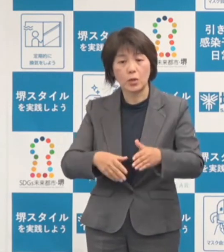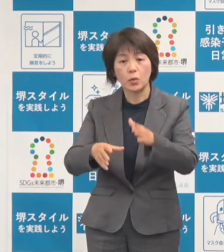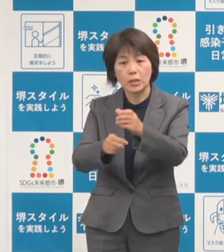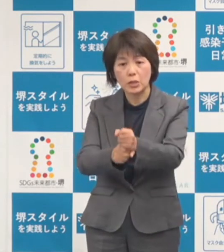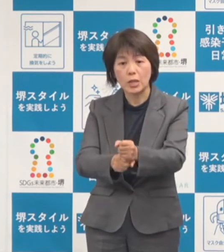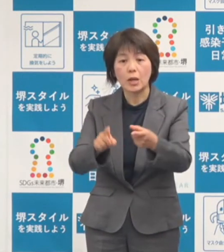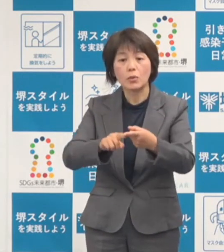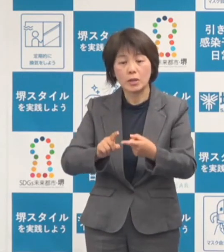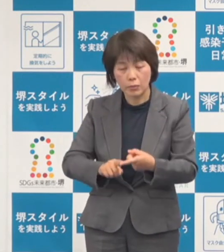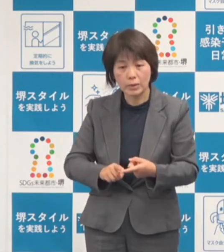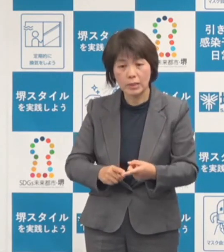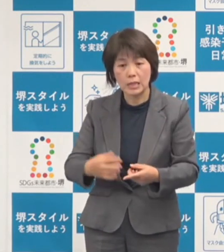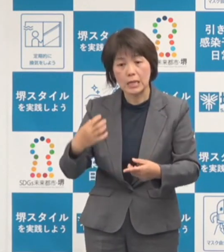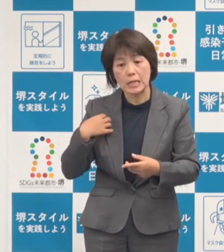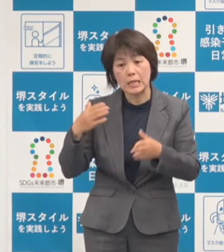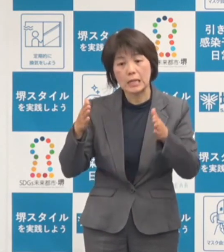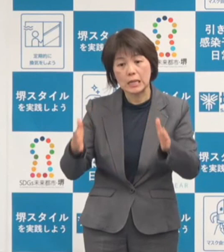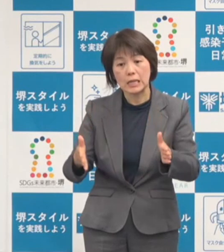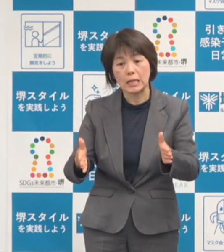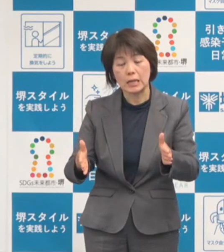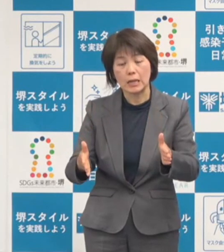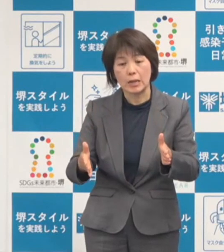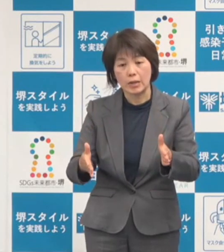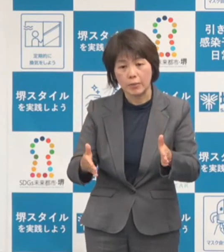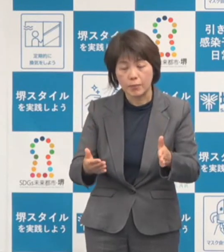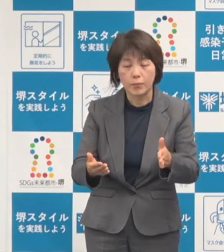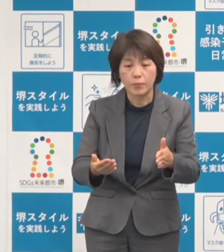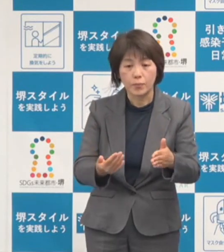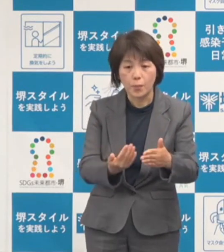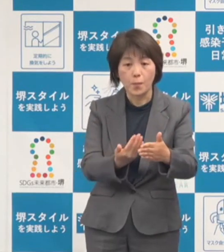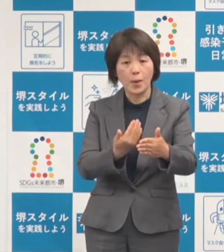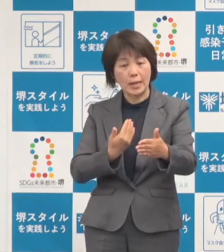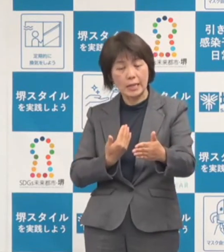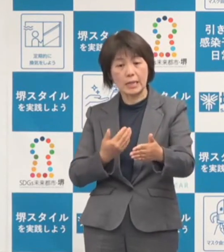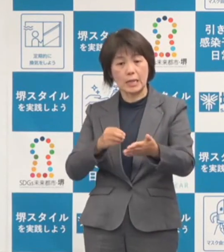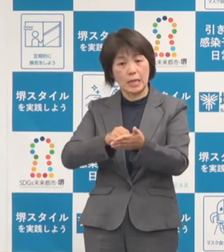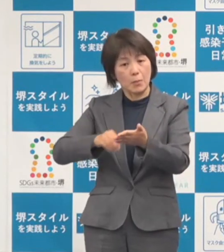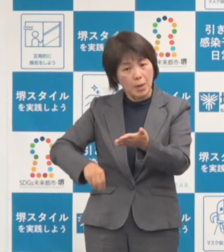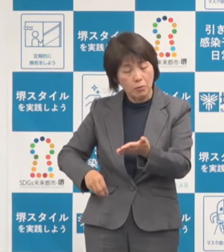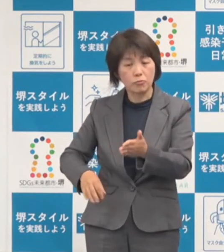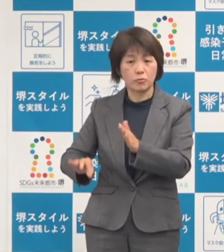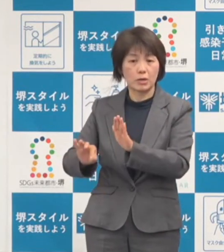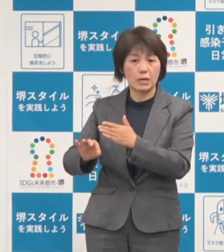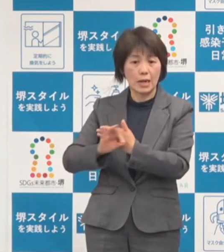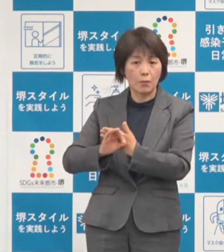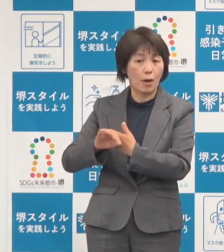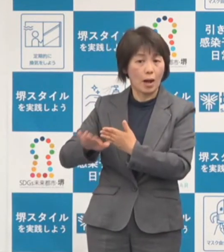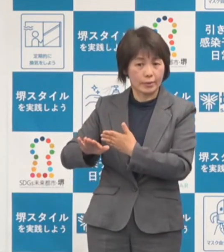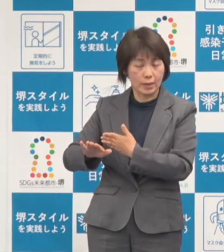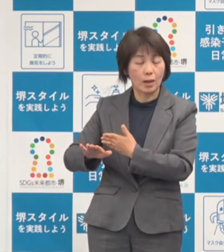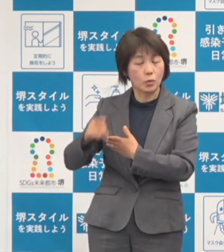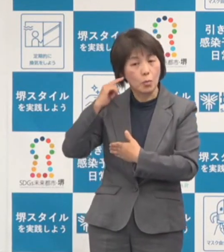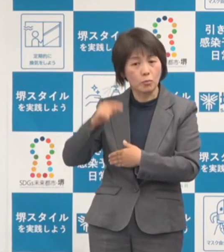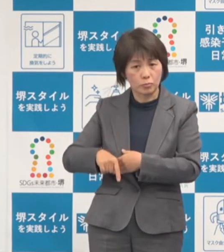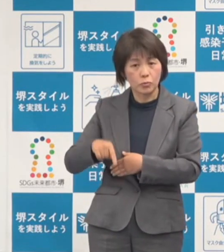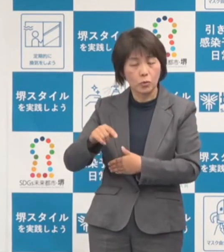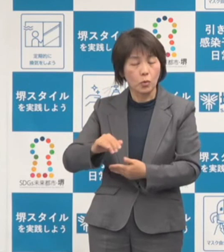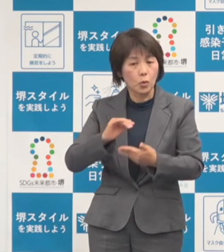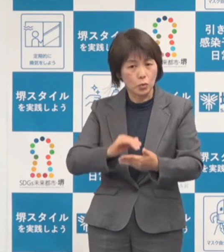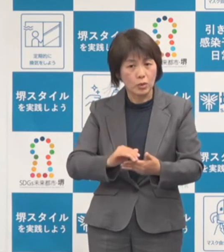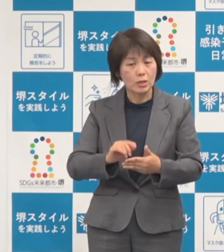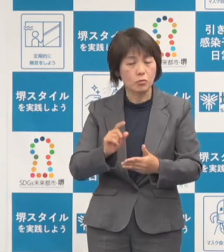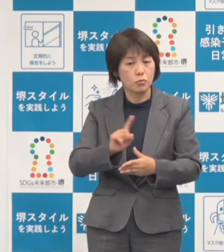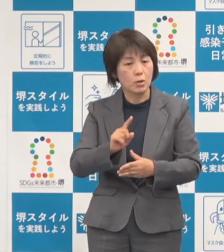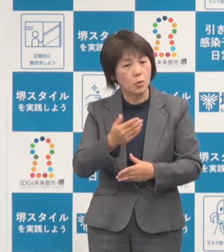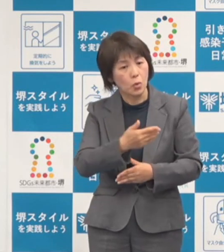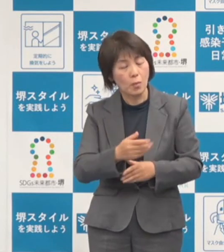期満了前に辞職するという例は他にあったと思うんですけれども、そういうことはどのように考えられますか。一般論とし